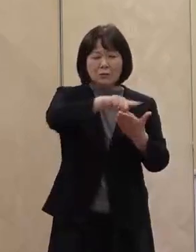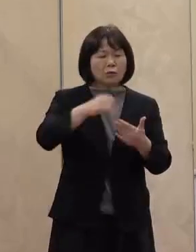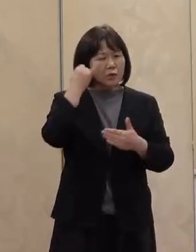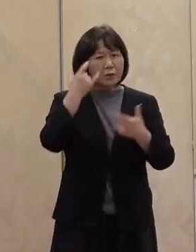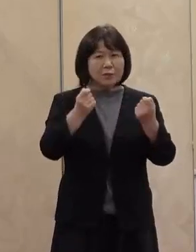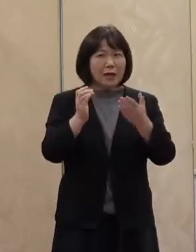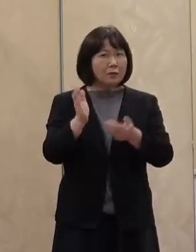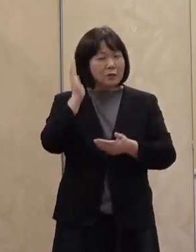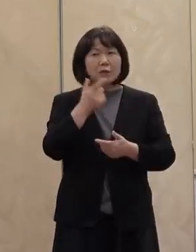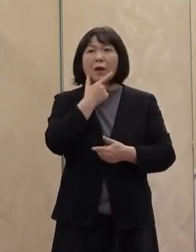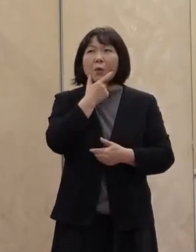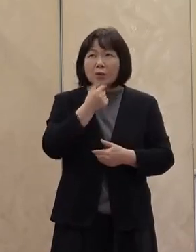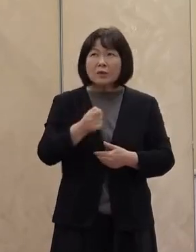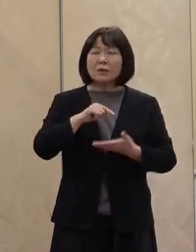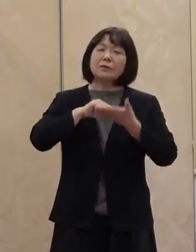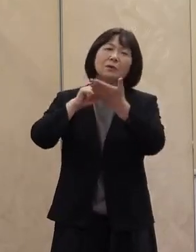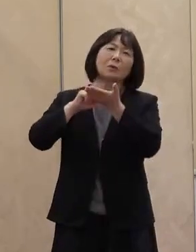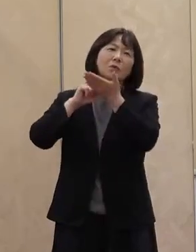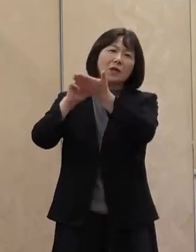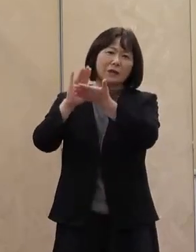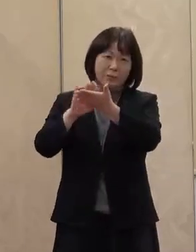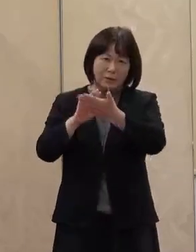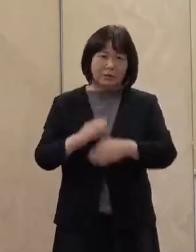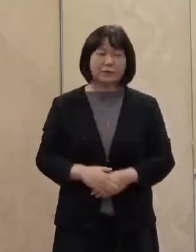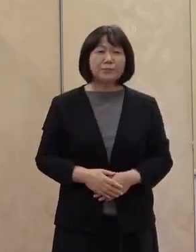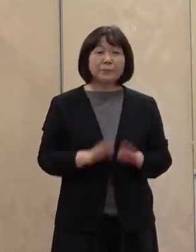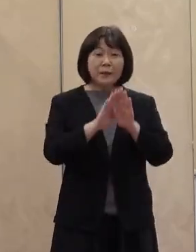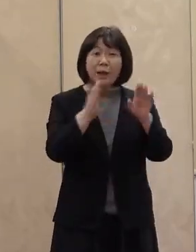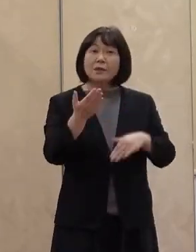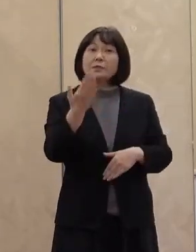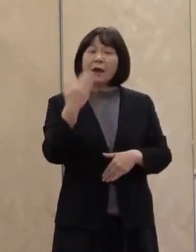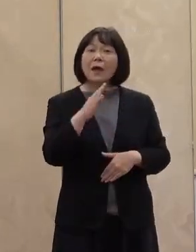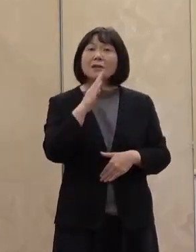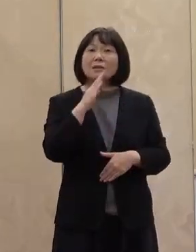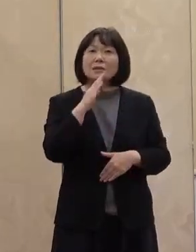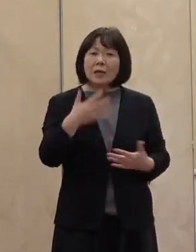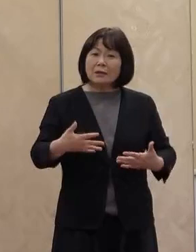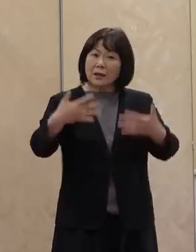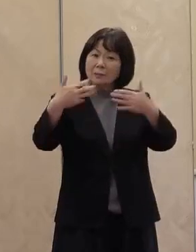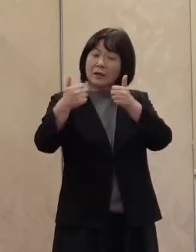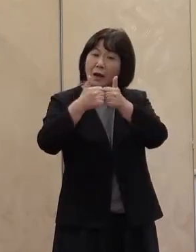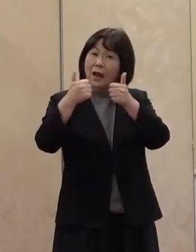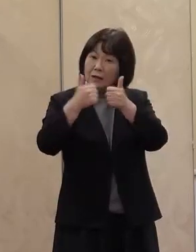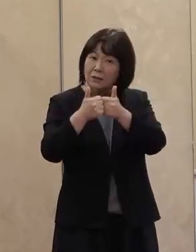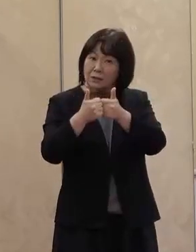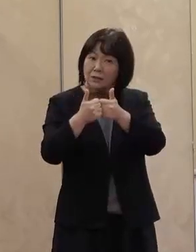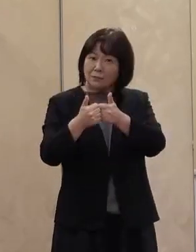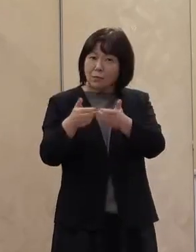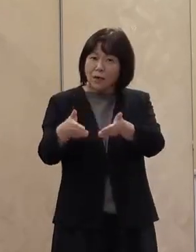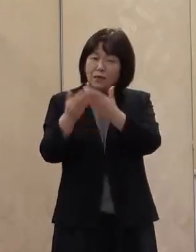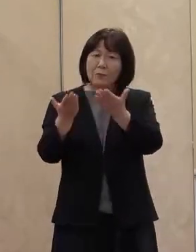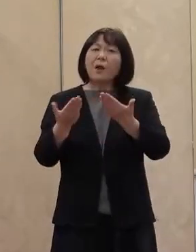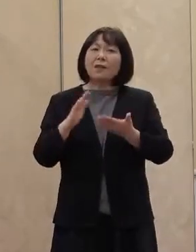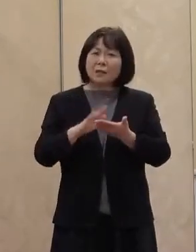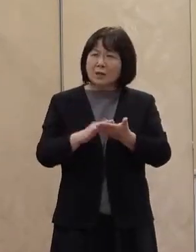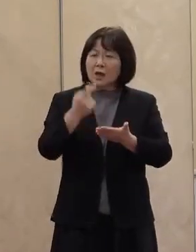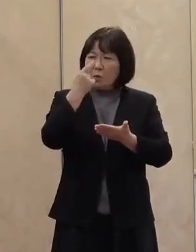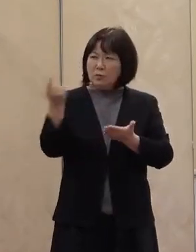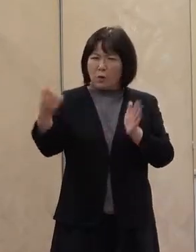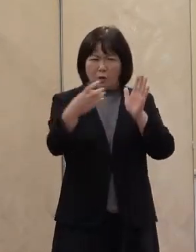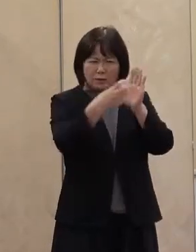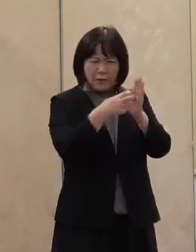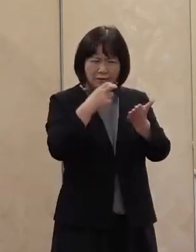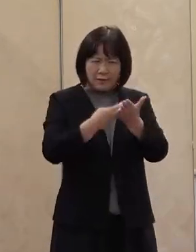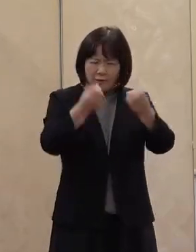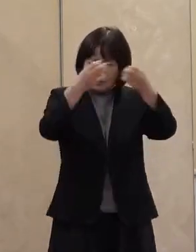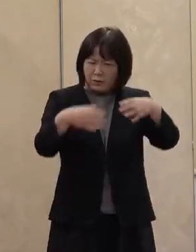ださいよっていうのは僕ら申し上げてるし、だから開始前に実際そういうテレビ会議の場を設けていただいたし、で僕からもこれは絶対条件にしてくれって